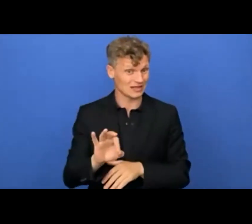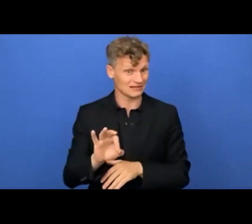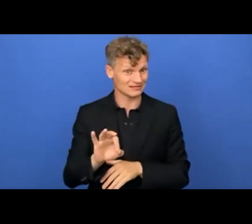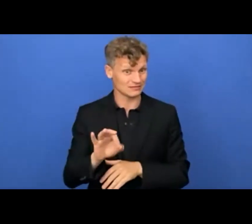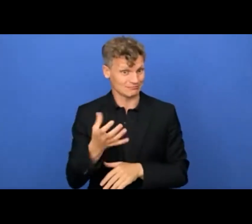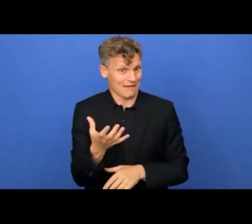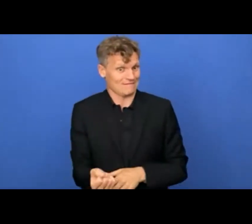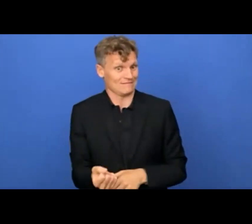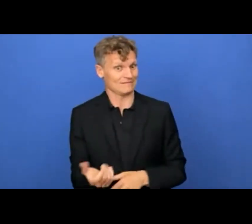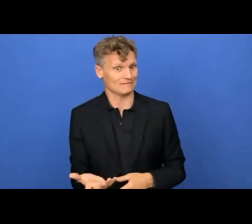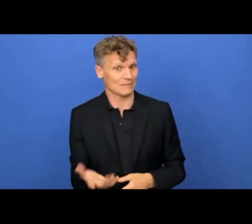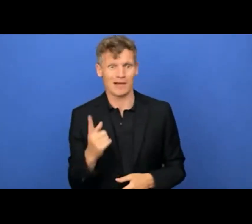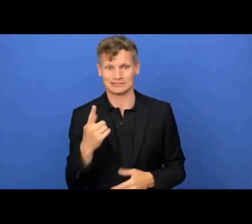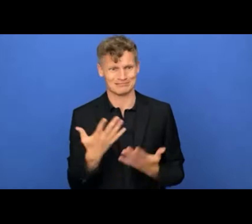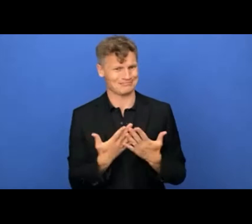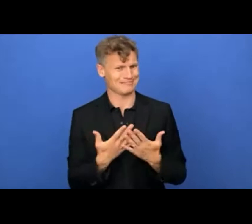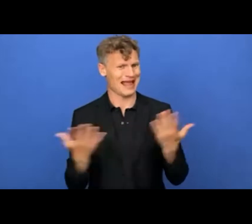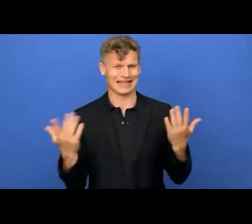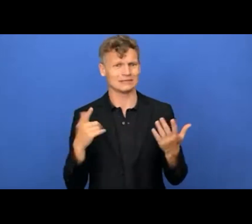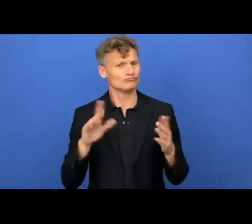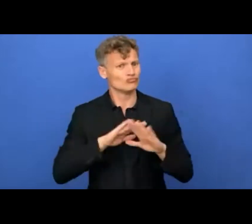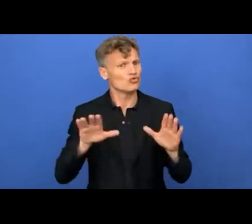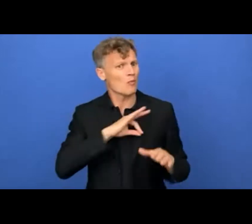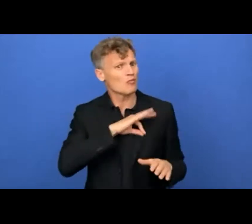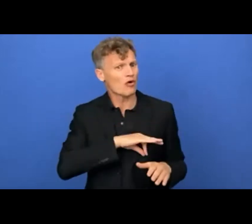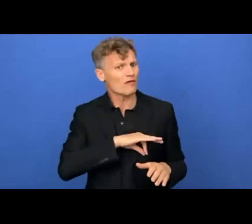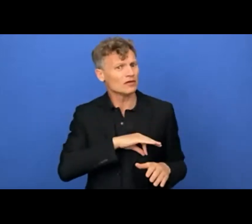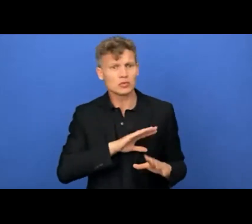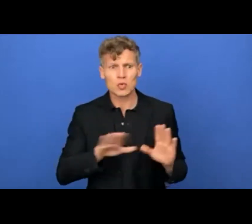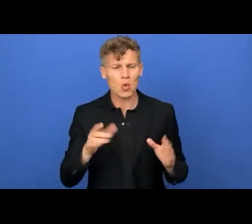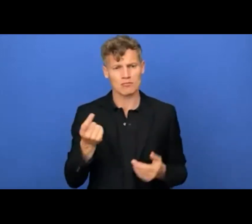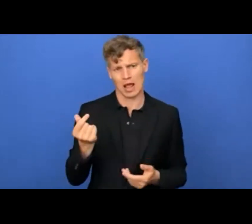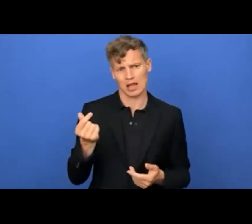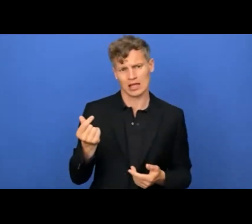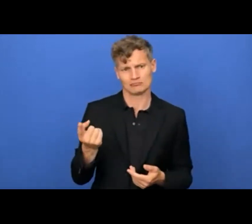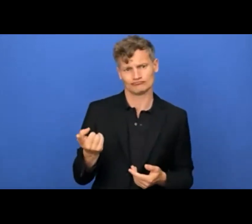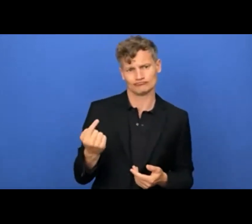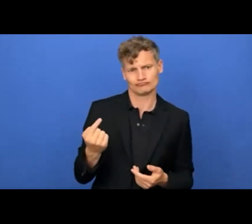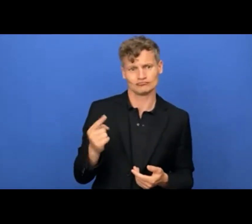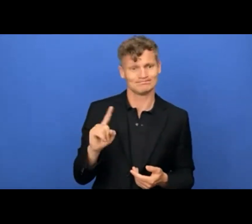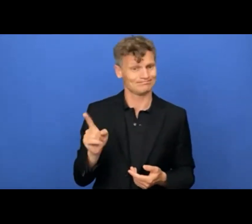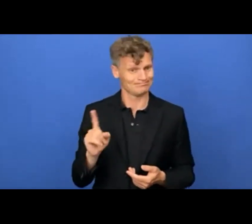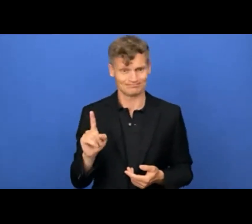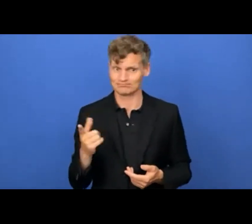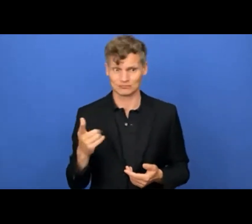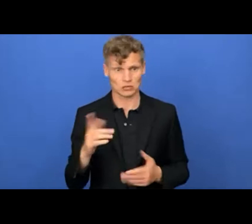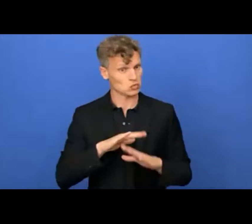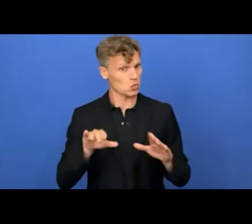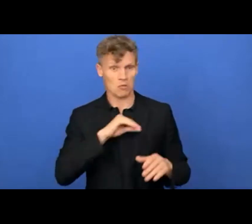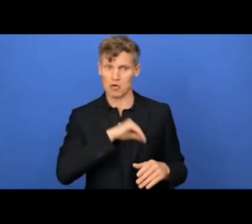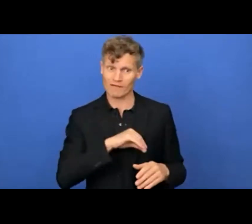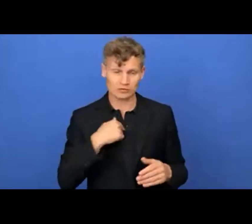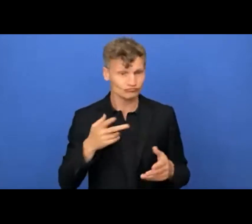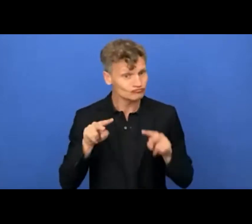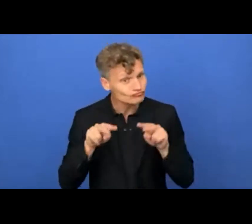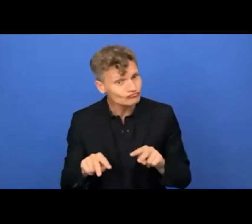ces acteurs représentent 57% des acteurs et souvent ce sont des organisations à but non lucratif qui sont responsables de cette prestation